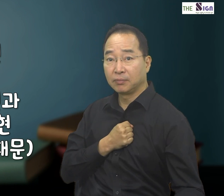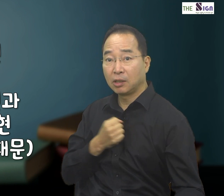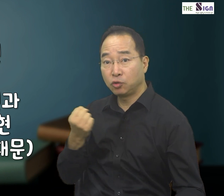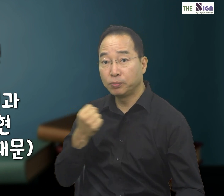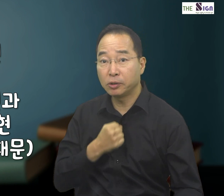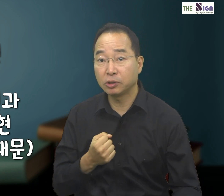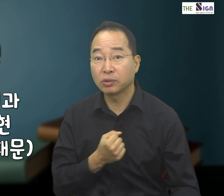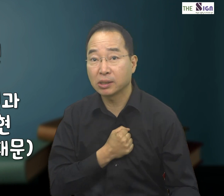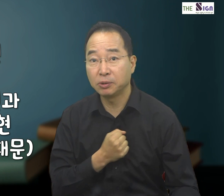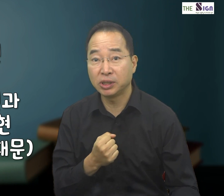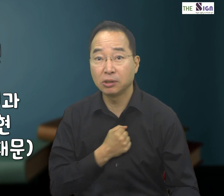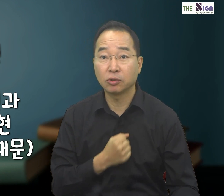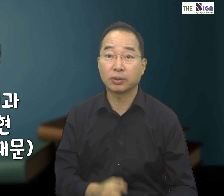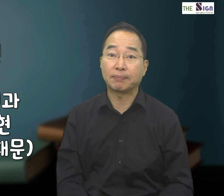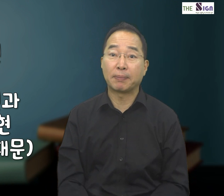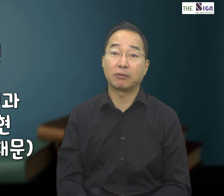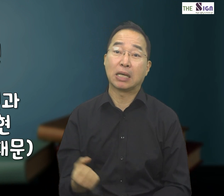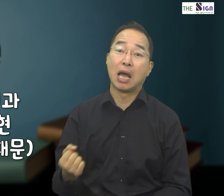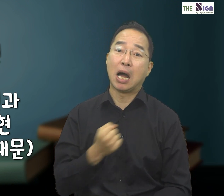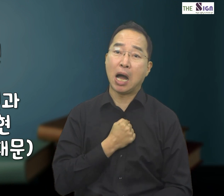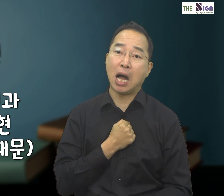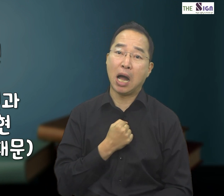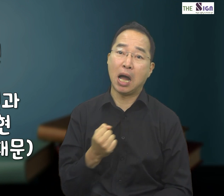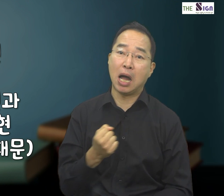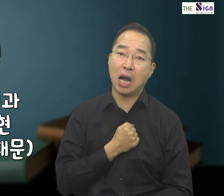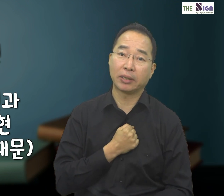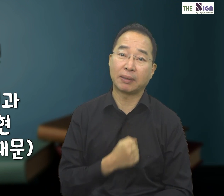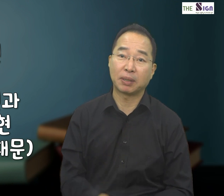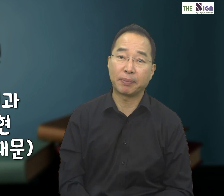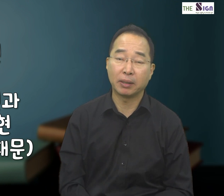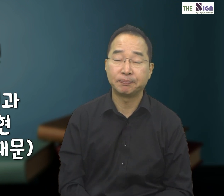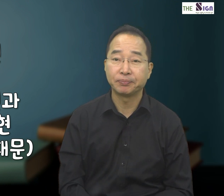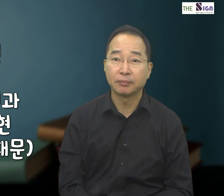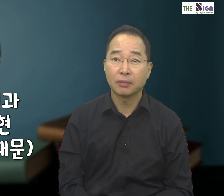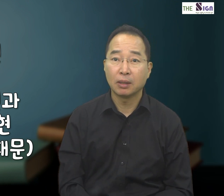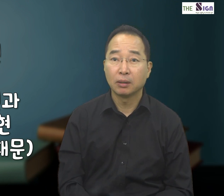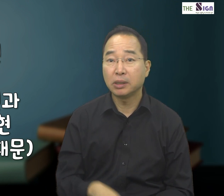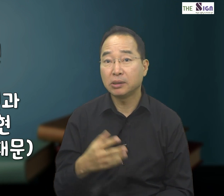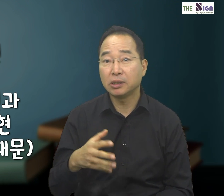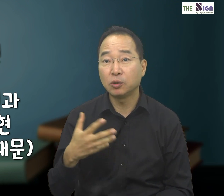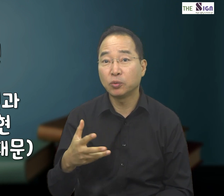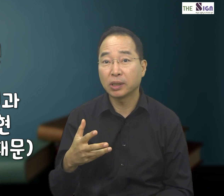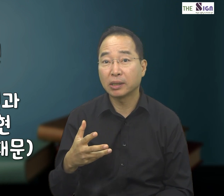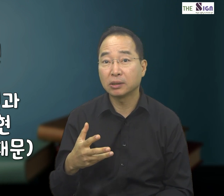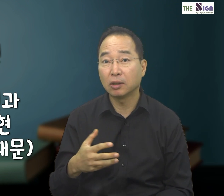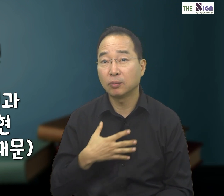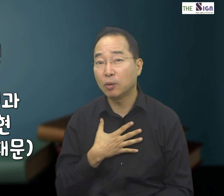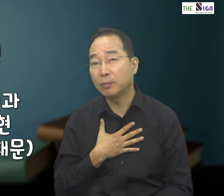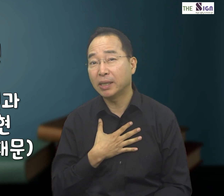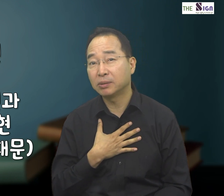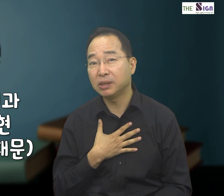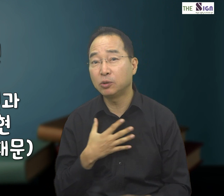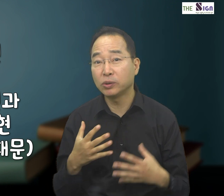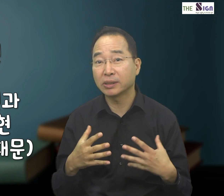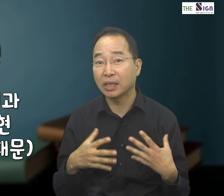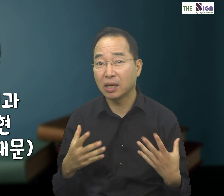그래서 주먹을 쥐고 가슴을 치는 거죠. 답답한 거. 답답해. 근데 이제 이런 동작 같은 경우는 몸을 많이 치면 이 동작 세게 하면